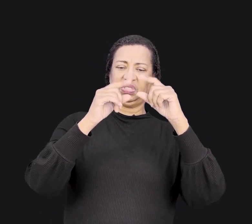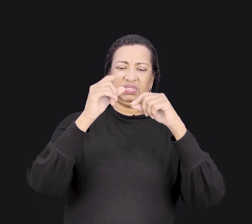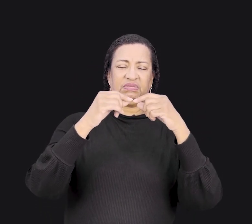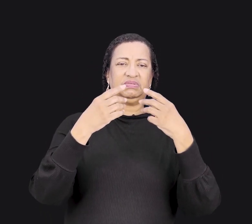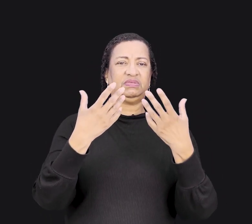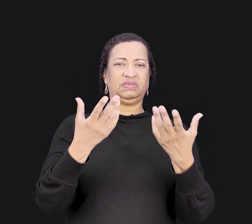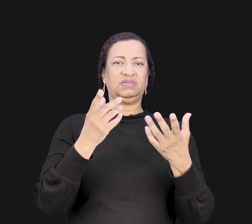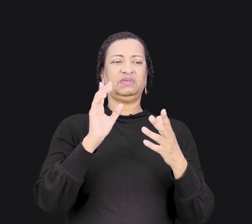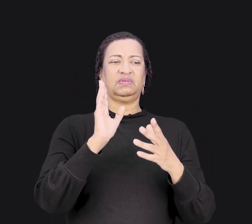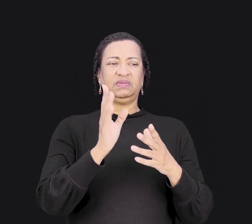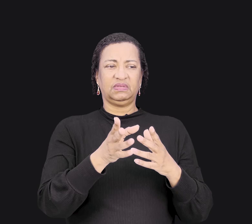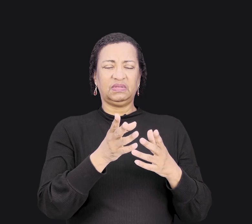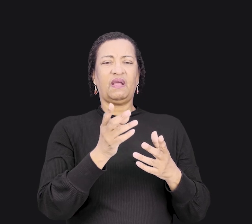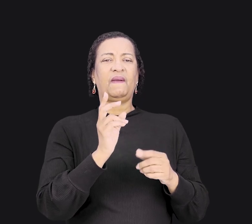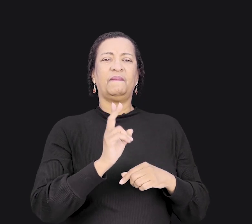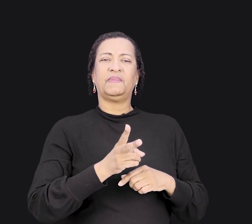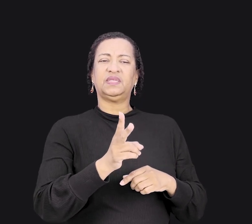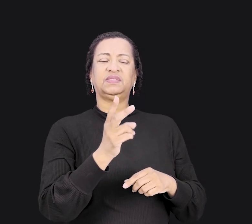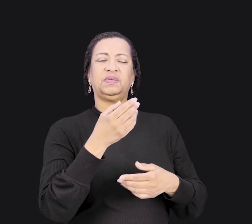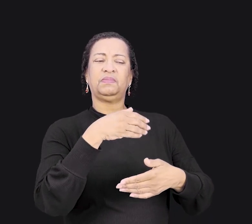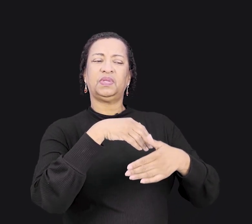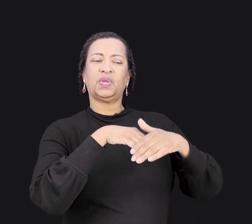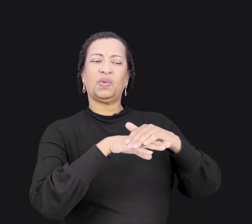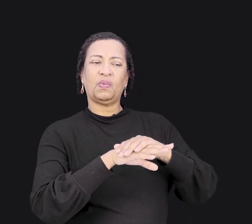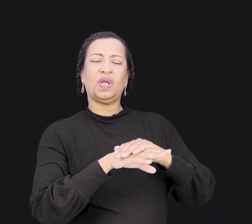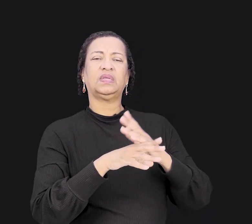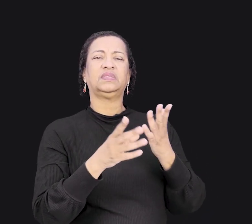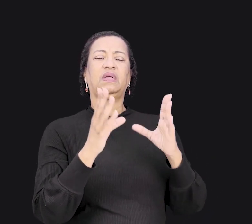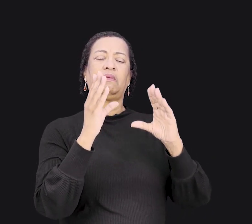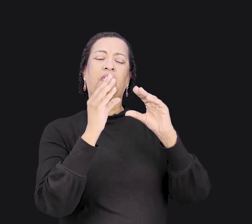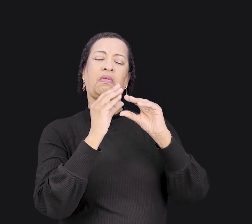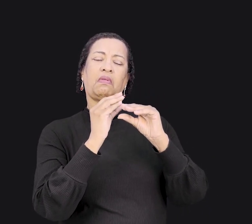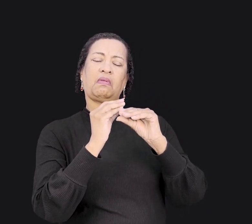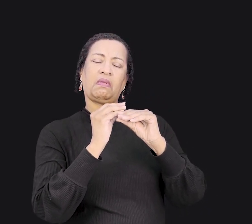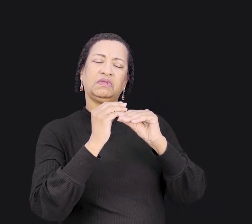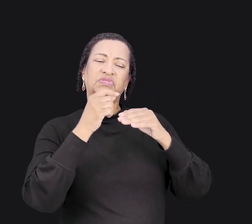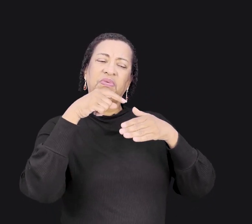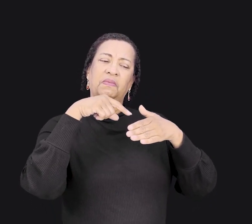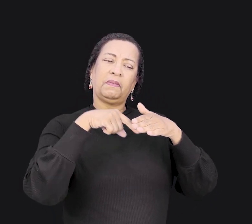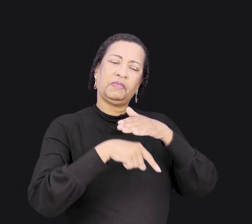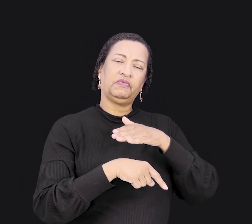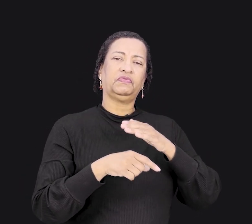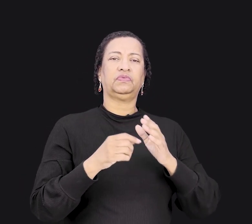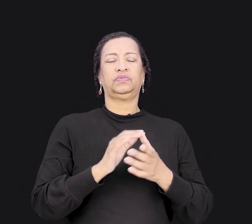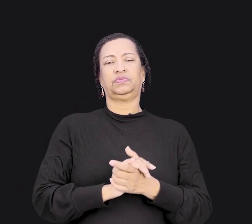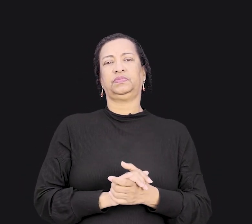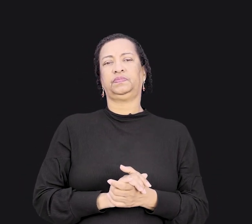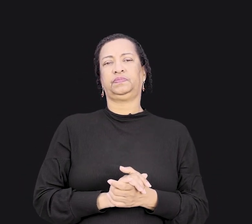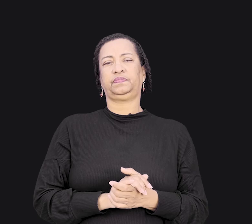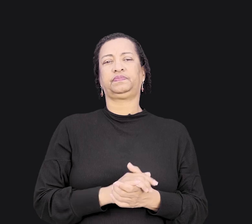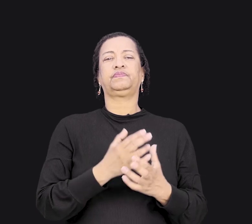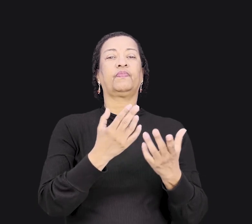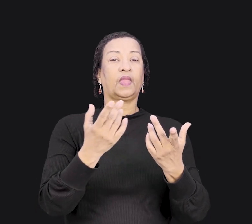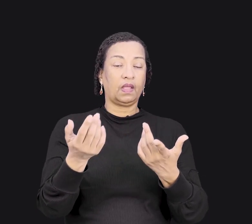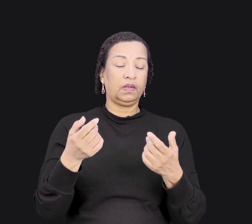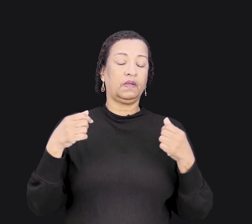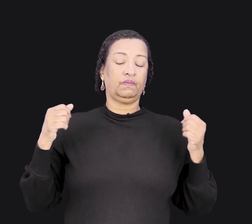estão reservadas para sempre as mais densas trevas. Este destino é o mesmo que os anjos caídos